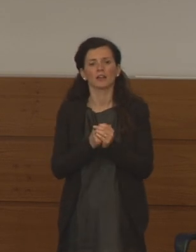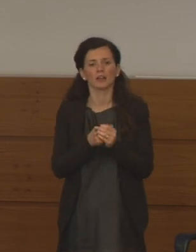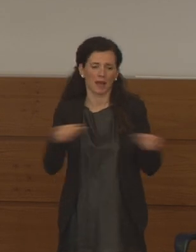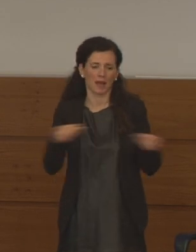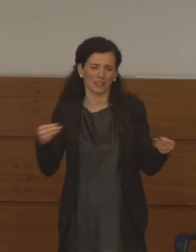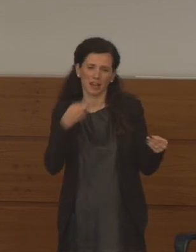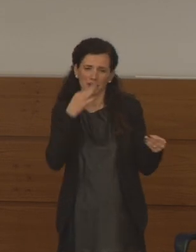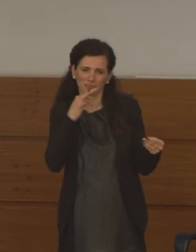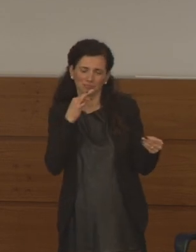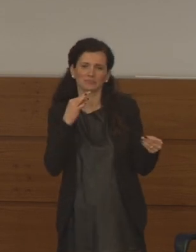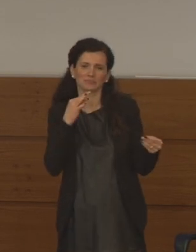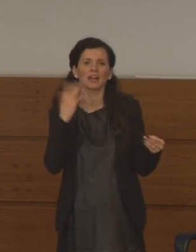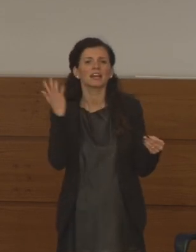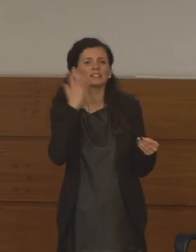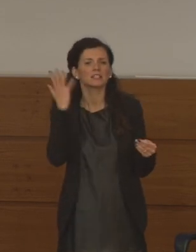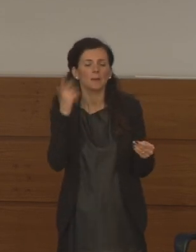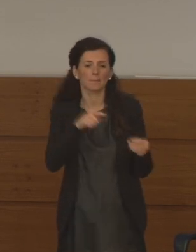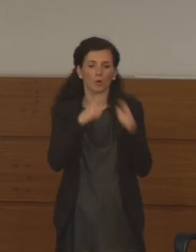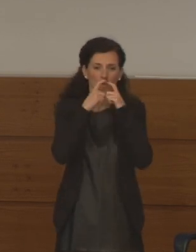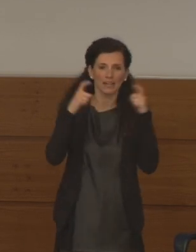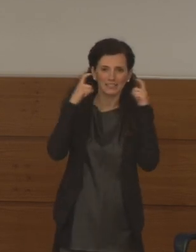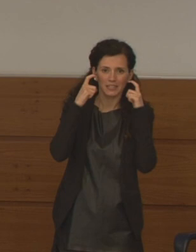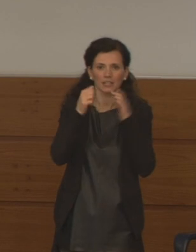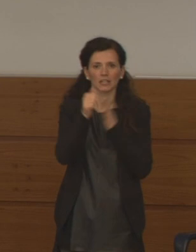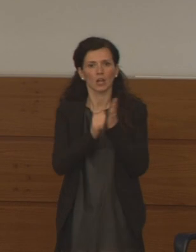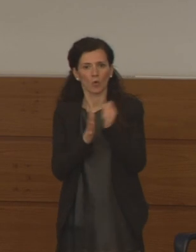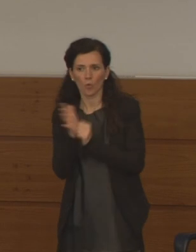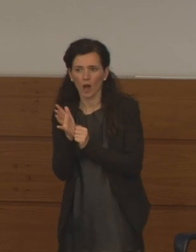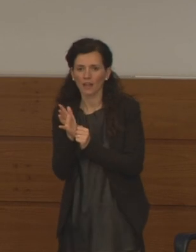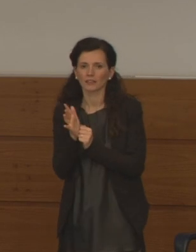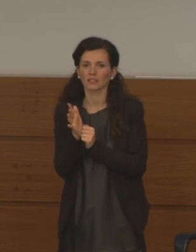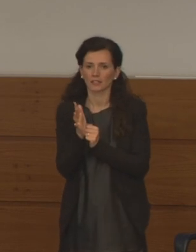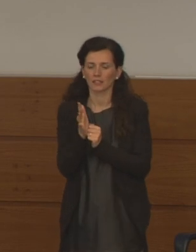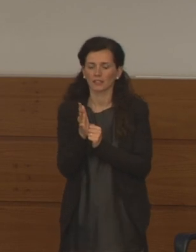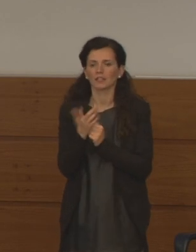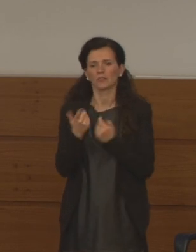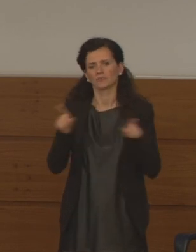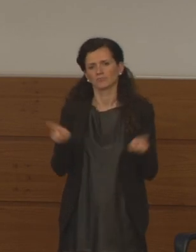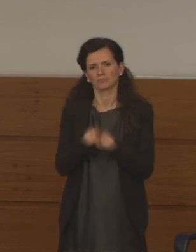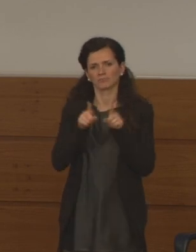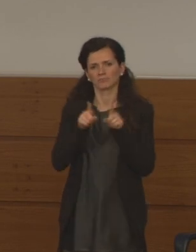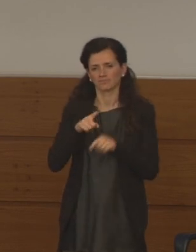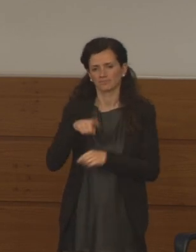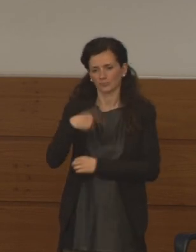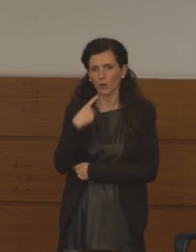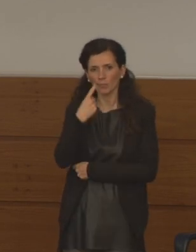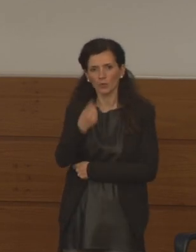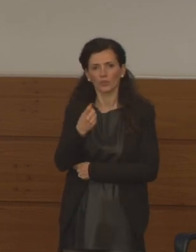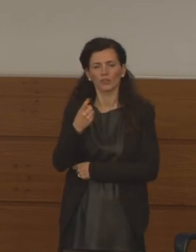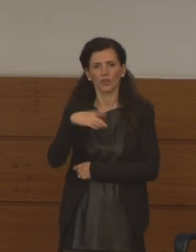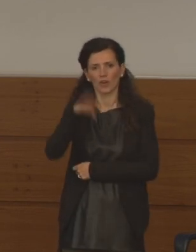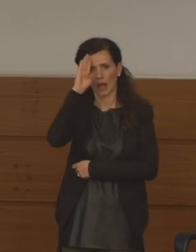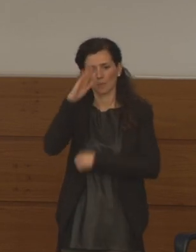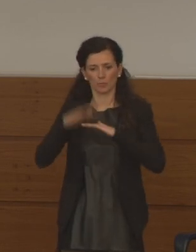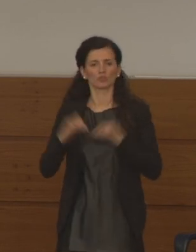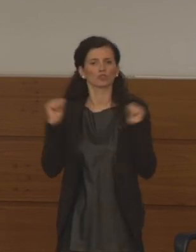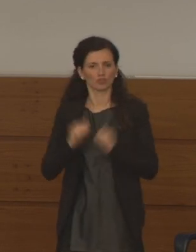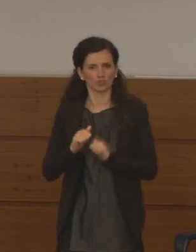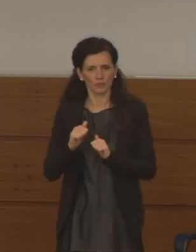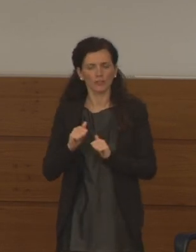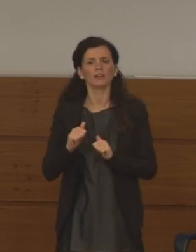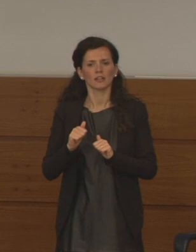tradizionali mi riferisco a mascherine guanti ma come vi dirà dopo il capo della protezione civile è partita anche